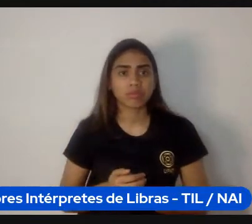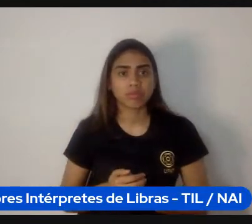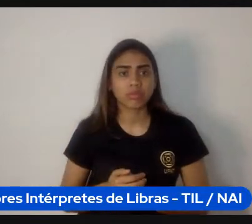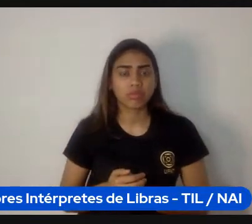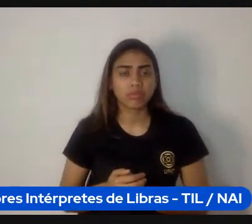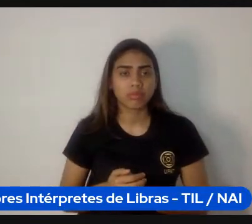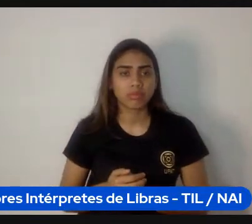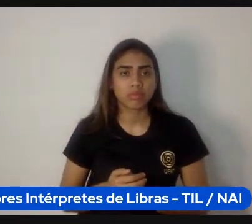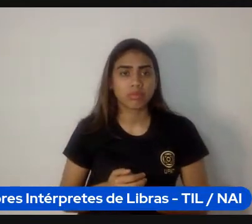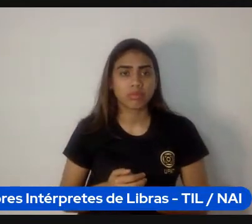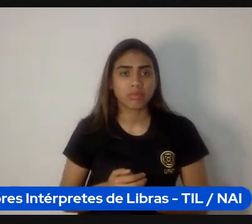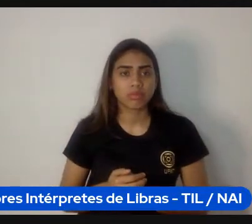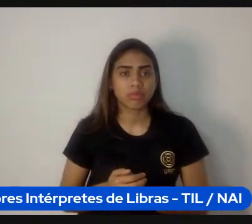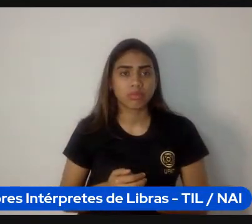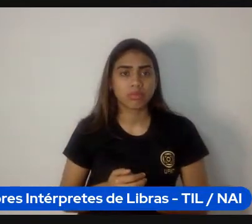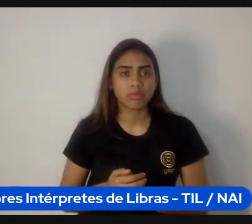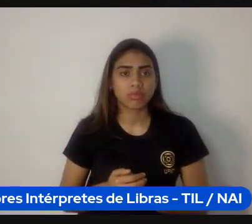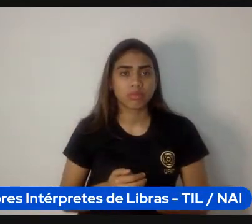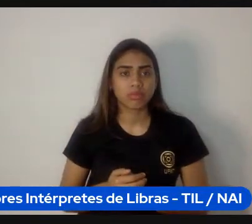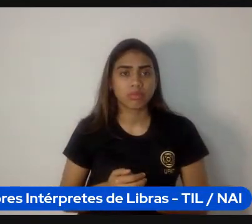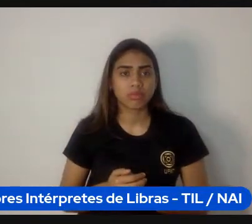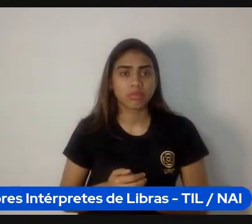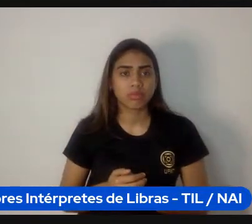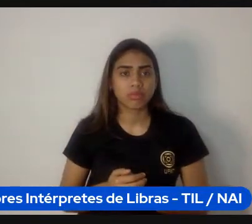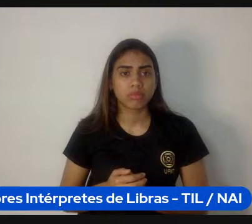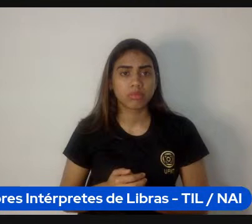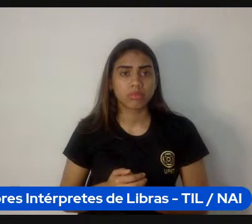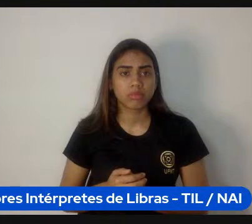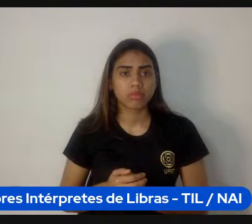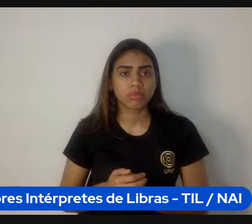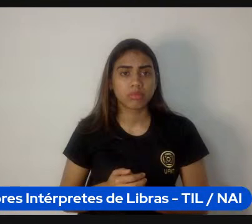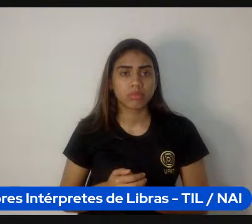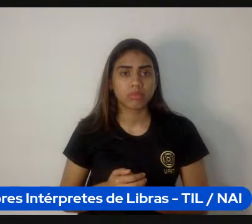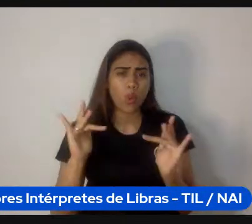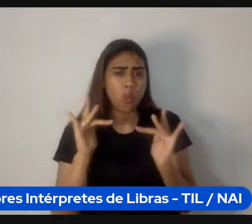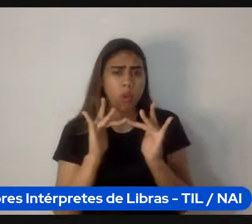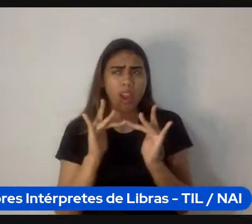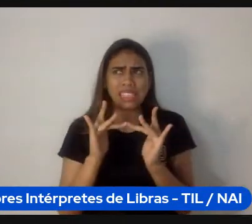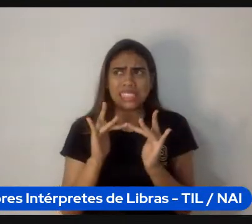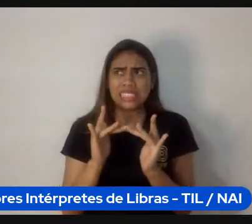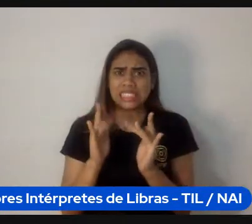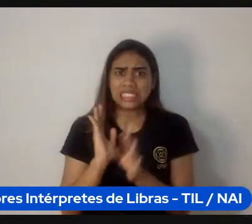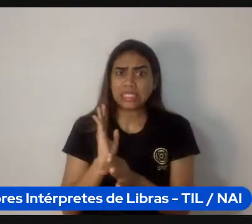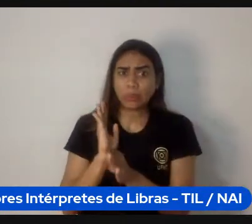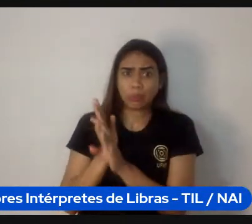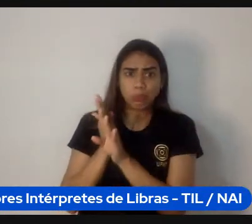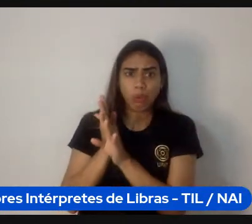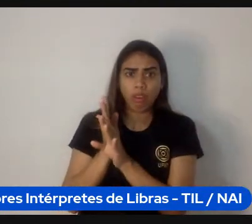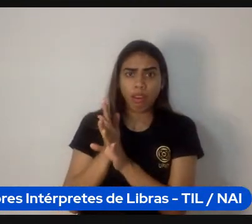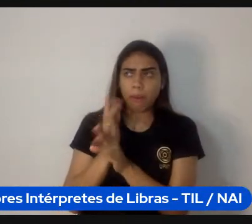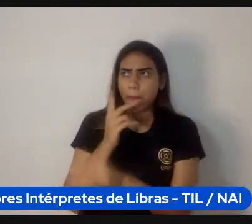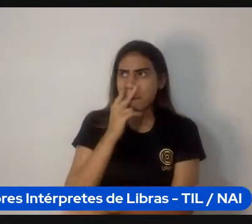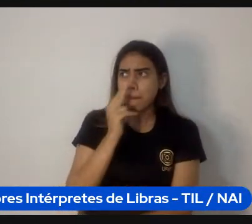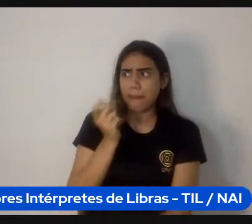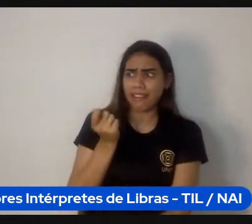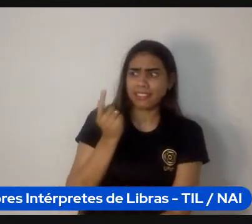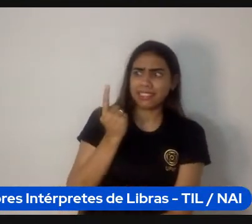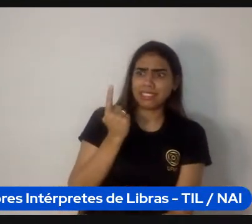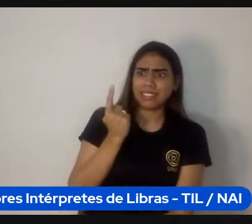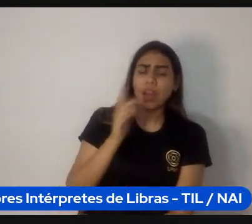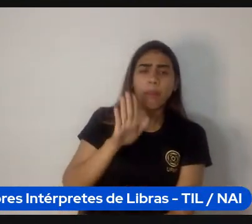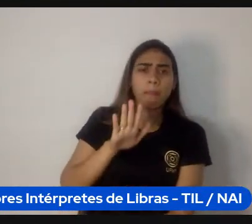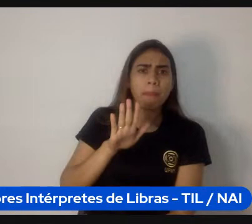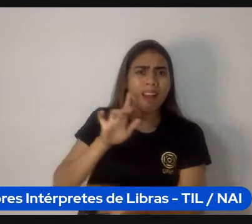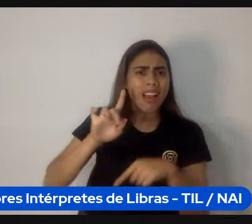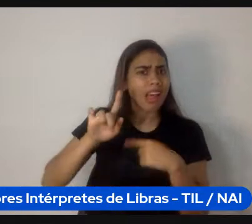um estranhamento, mas logo a relação se torna natural, se apropria